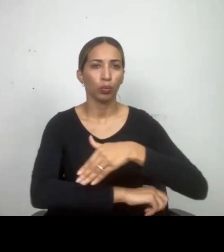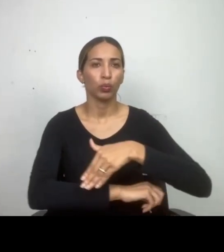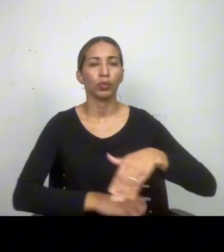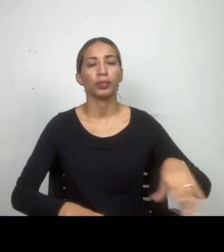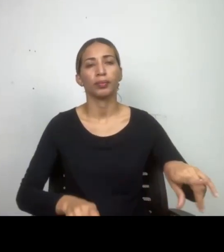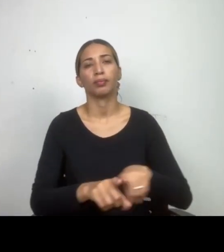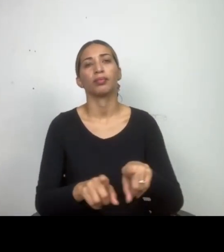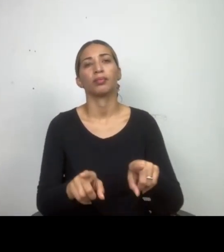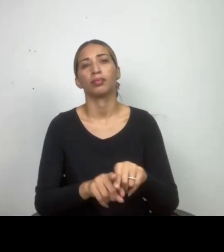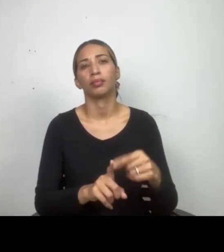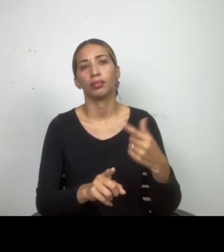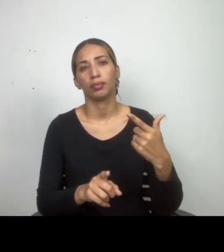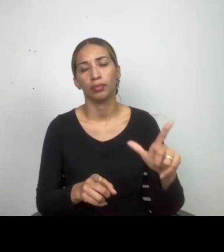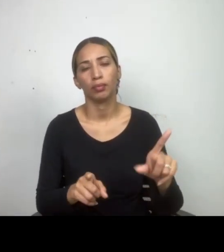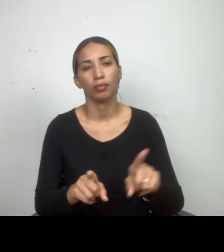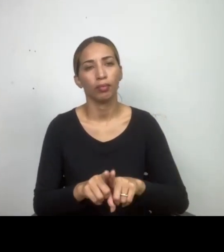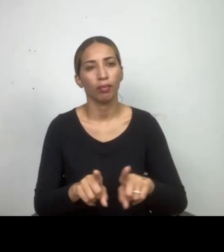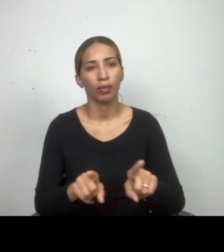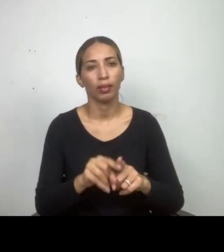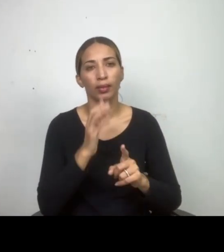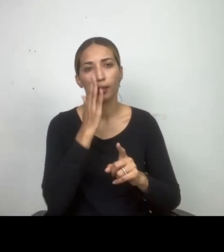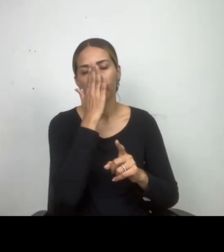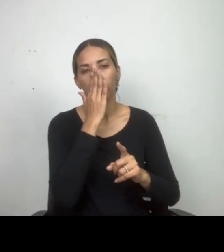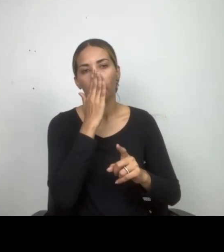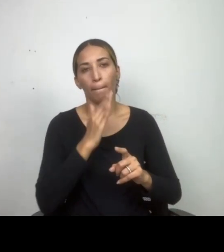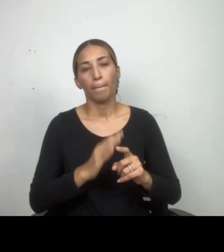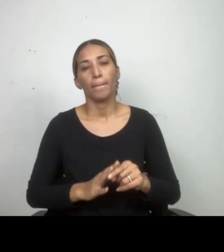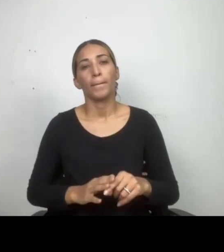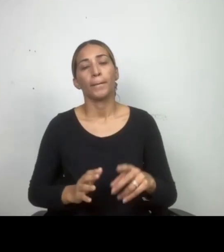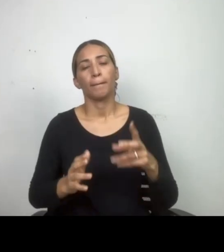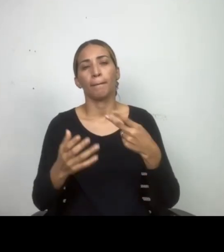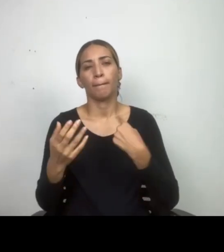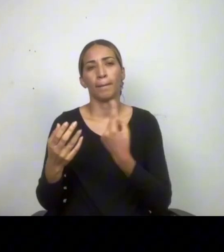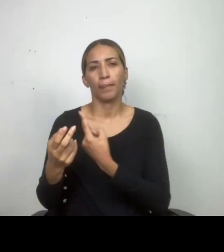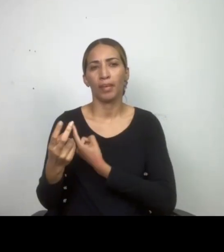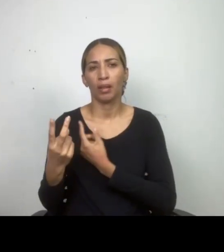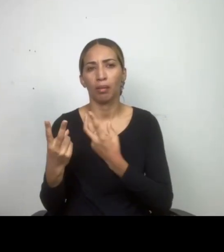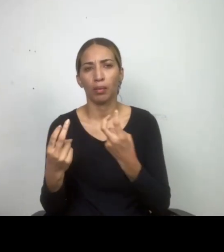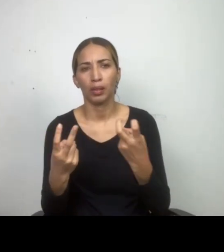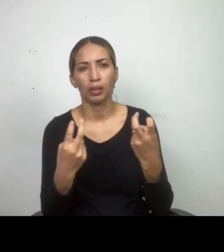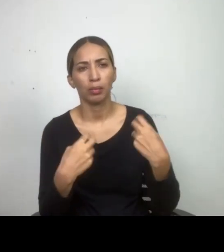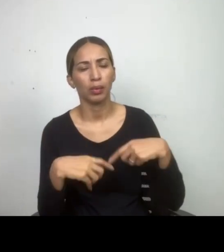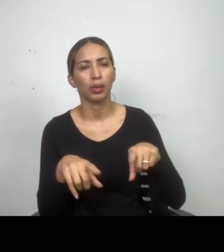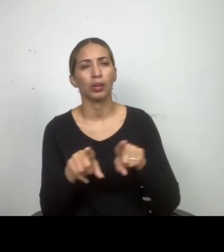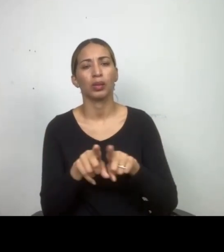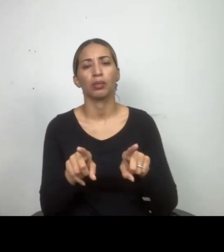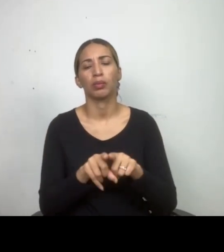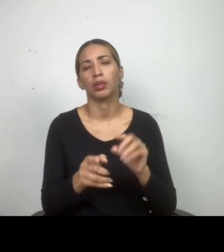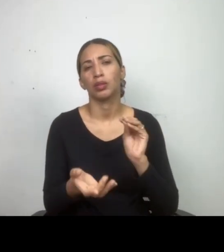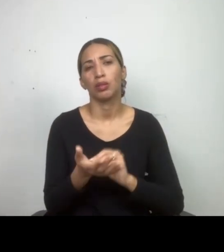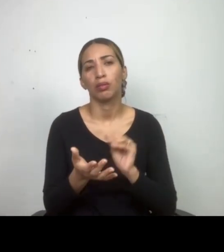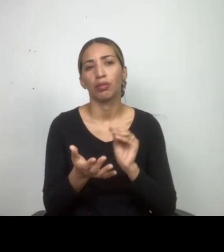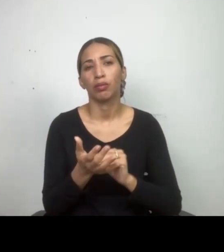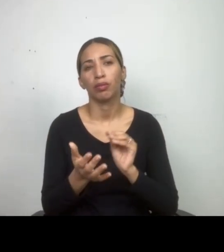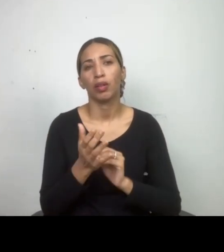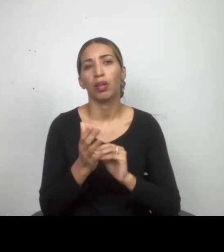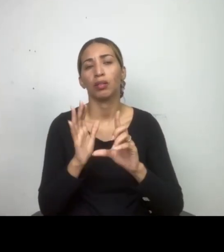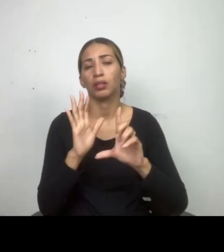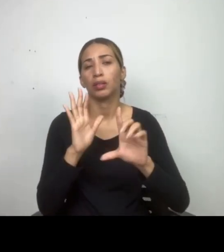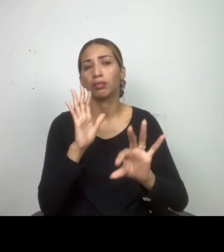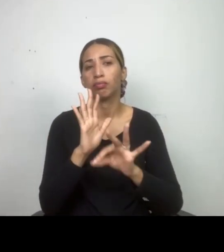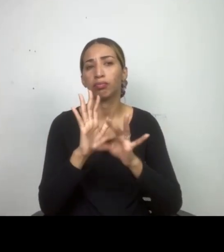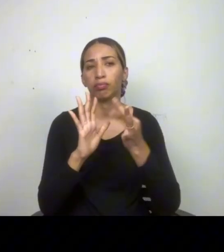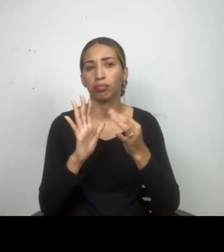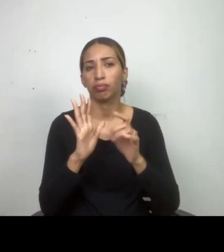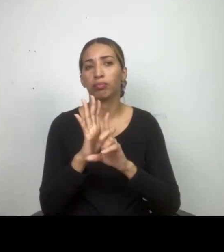né, que a gente foi identificando também, né, assim, que é a falta de regulamentação e